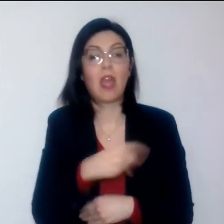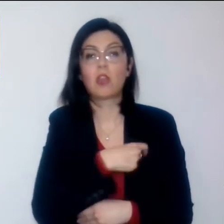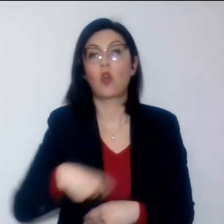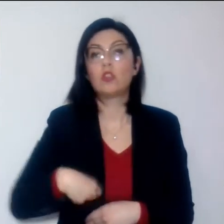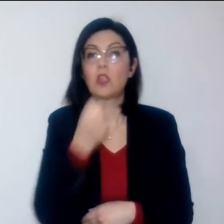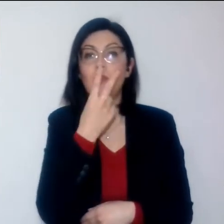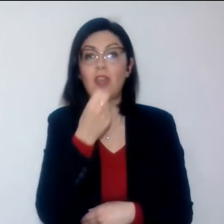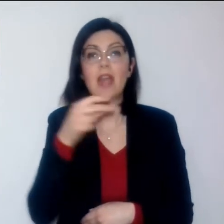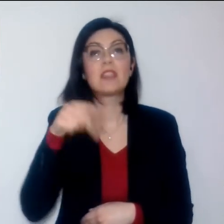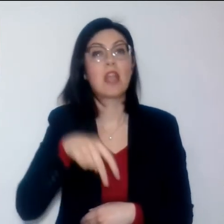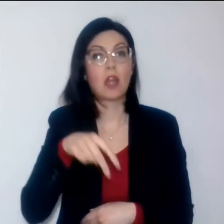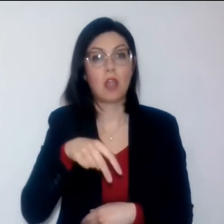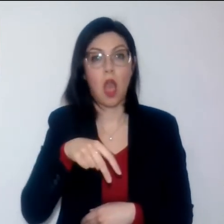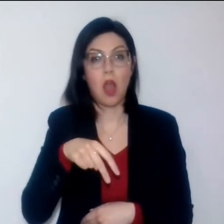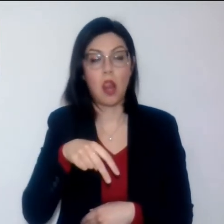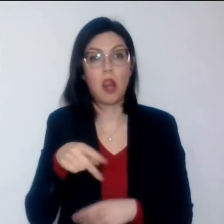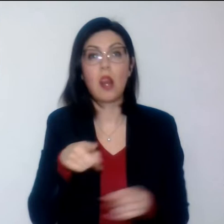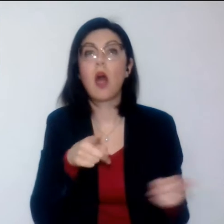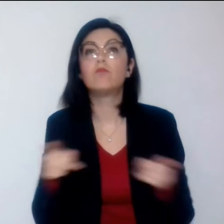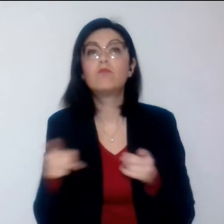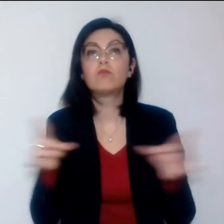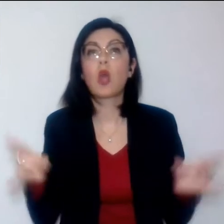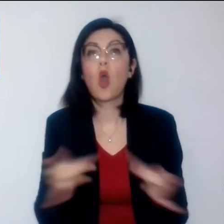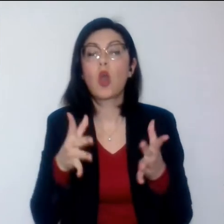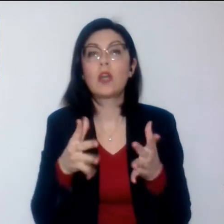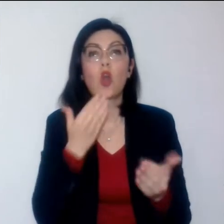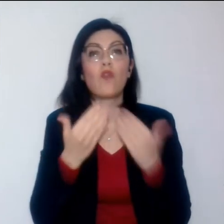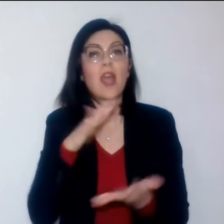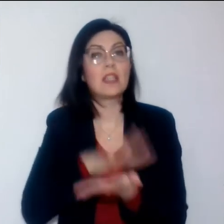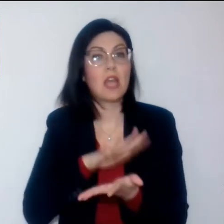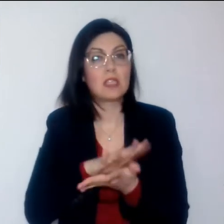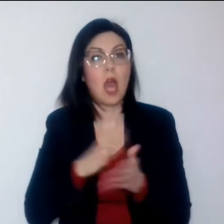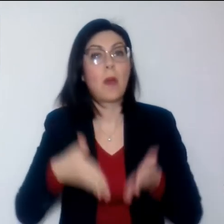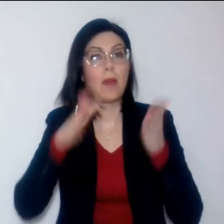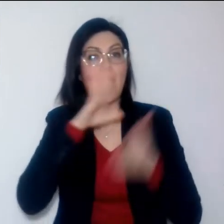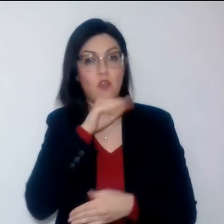a margine di una conferenza stampa tenuta a palazzo vecchio